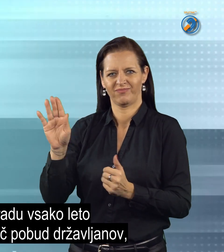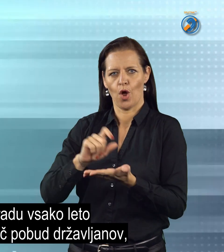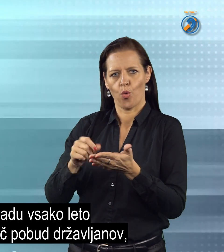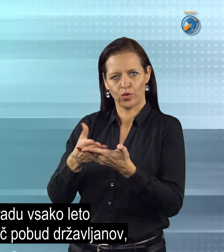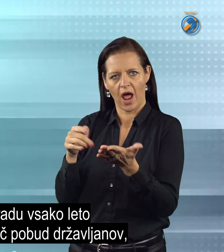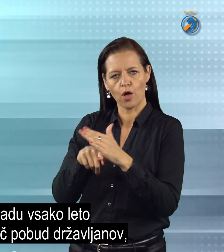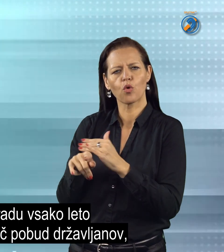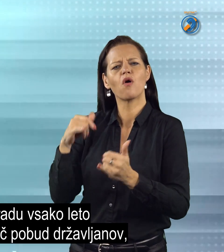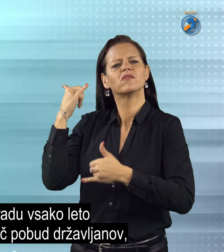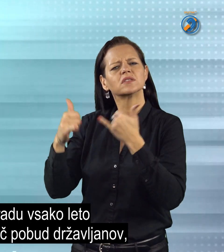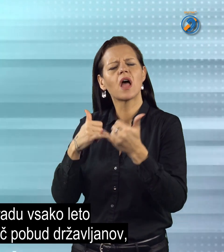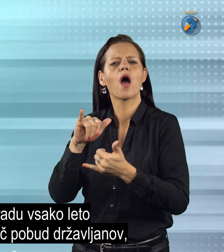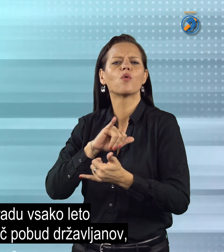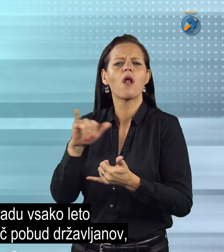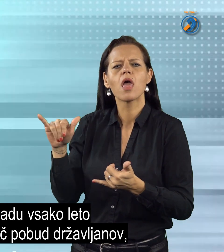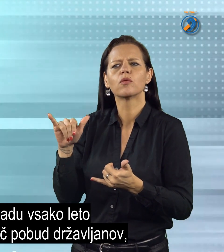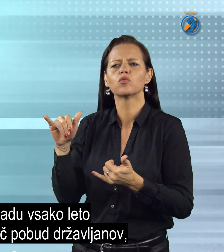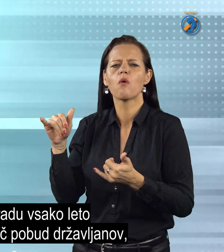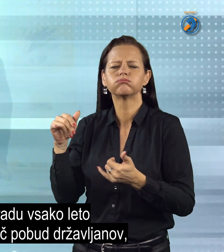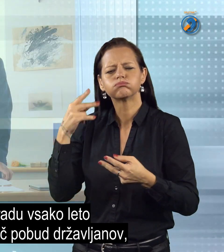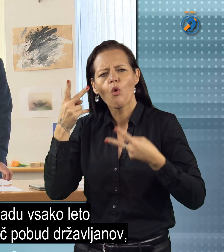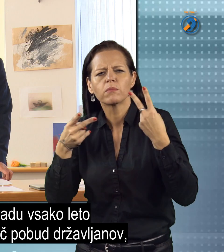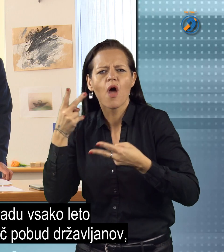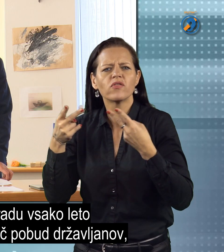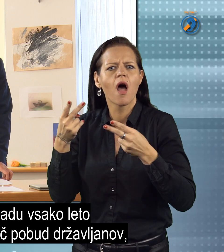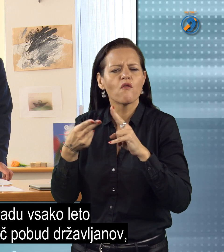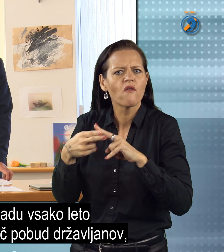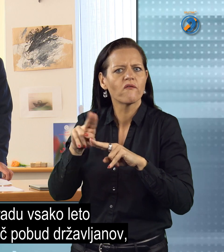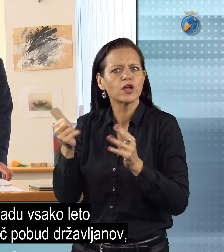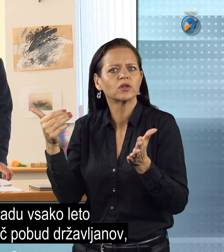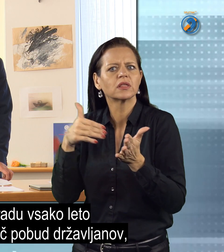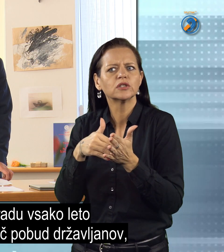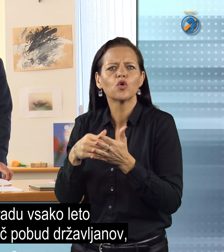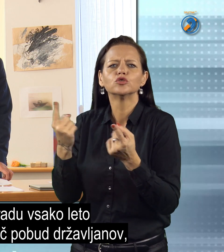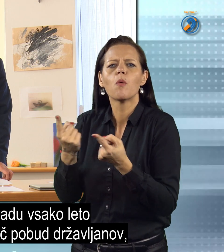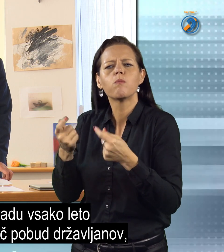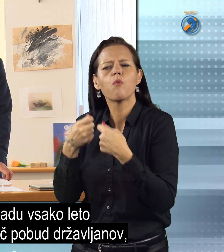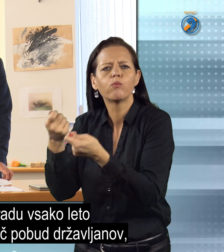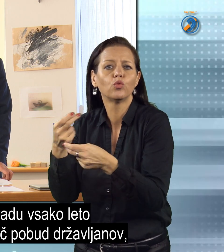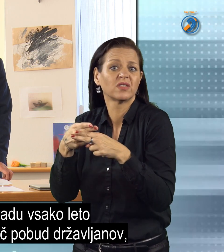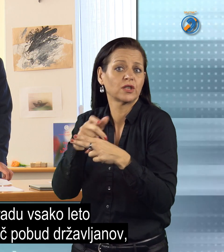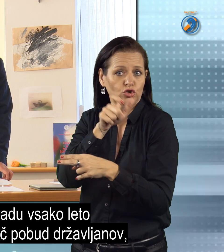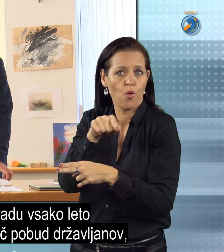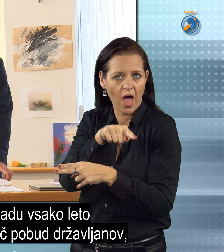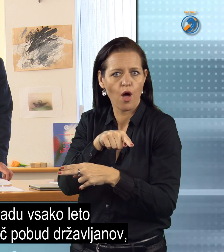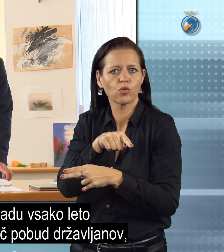V njegovem uradu vsako leto obravnavajo več tisoč pobud državljanov, ki zaznajo kršitev svojih človekovih